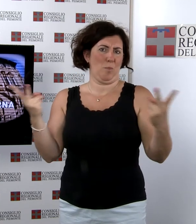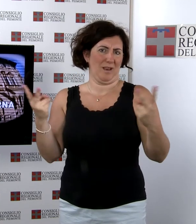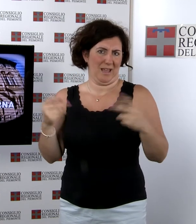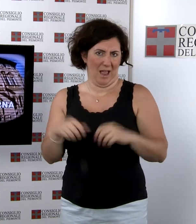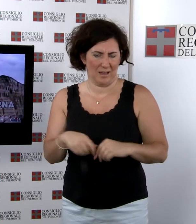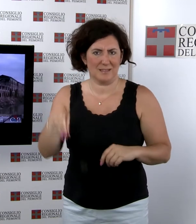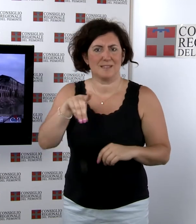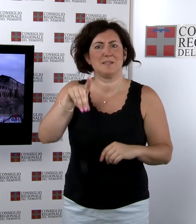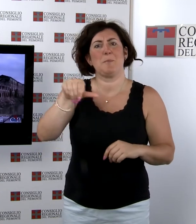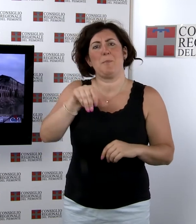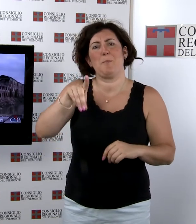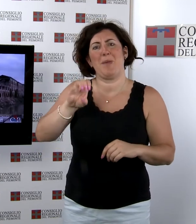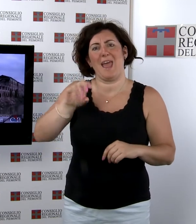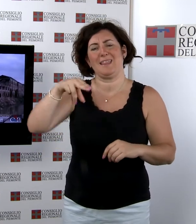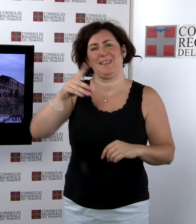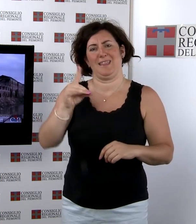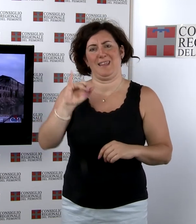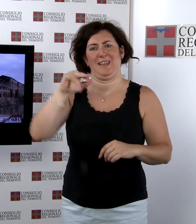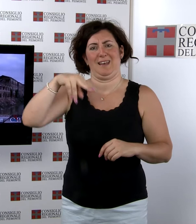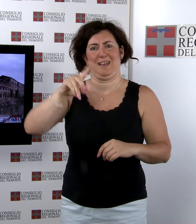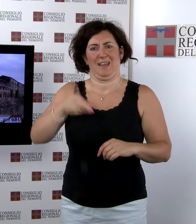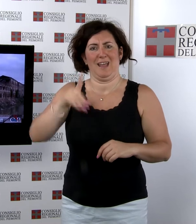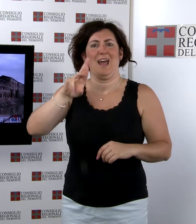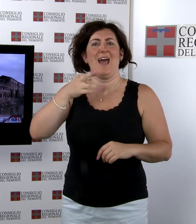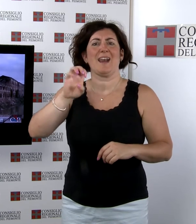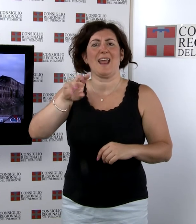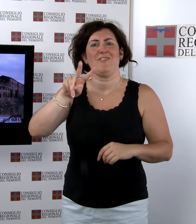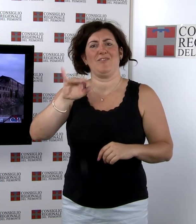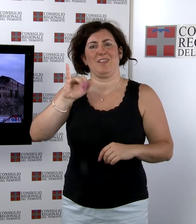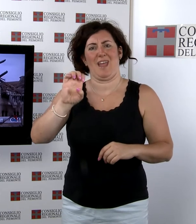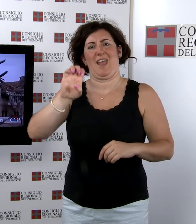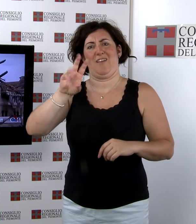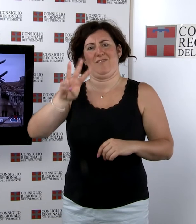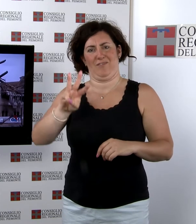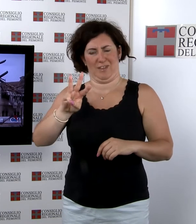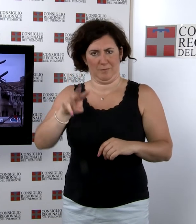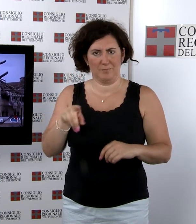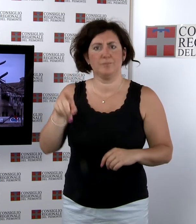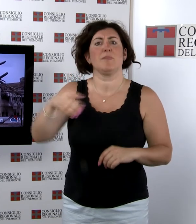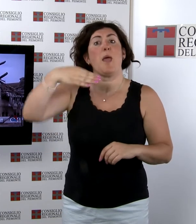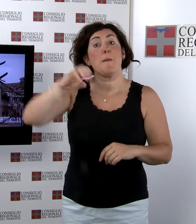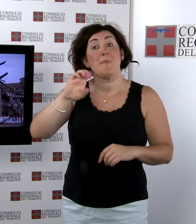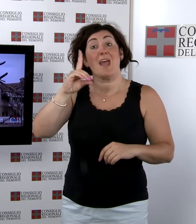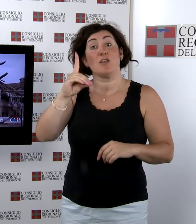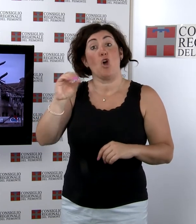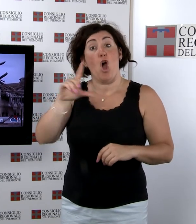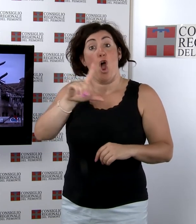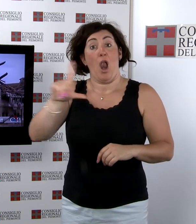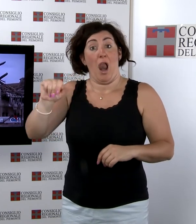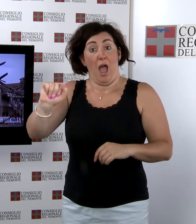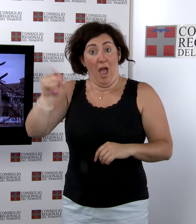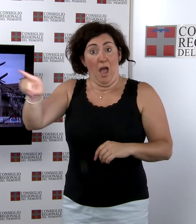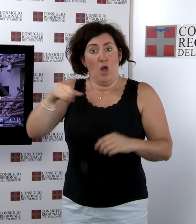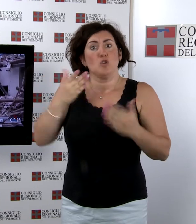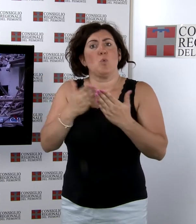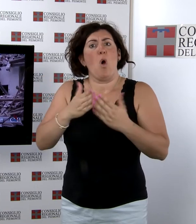materna di Medolla. 150.000 euro per contribuire alla costruzione della nuova scuola materna di Medolla in provincia di Modena. È